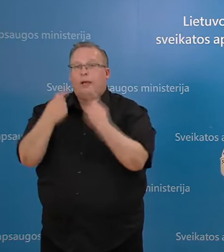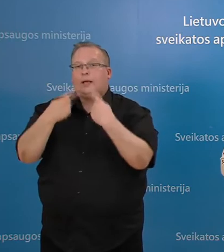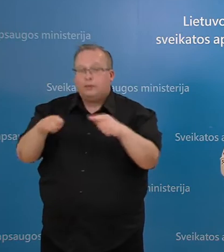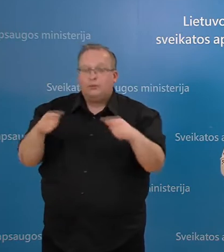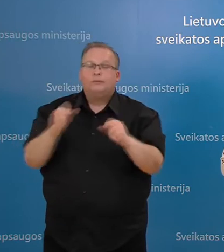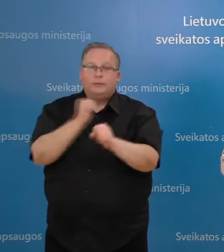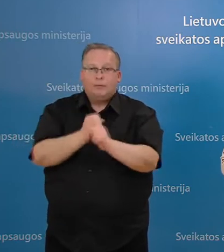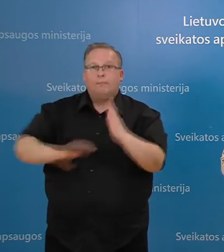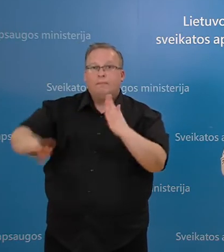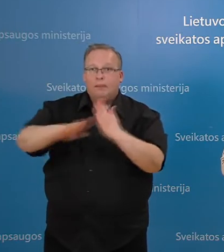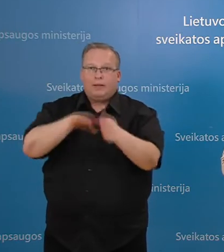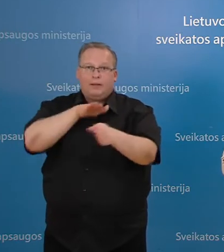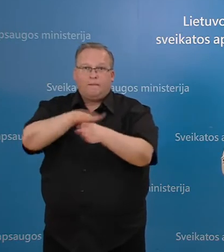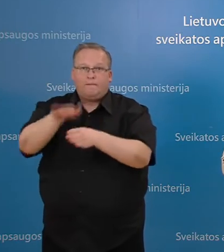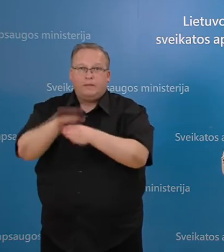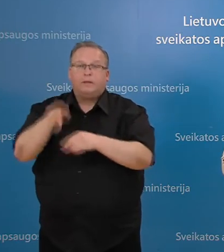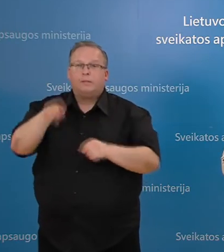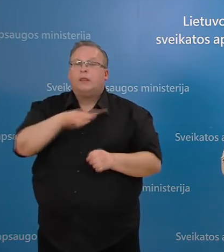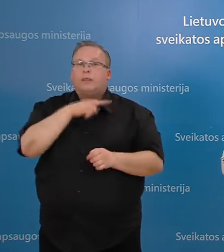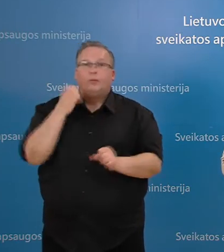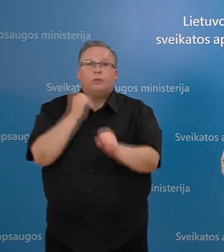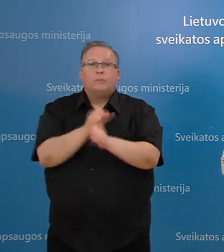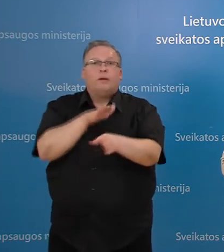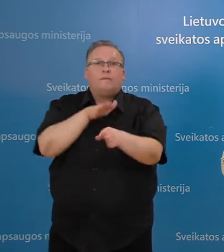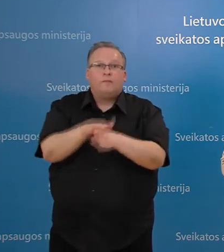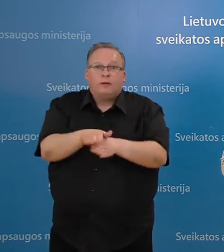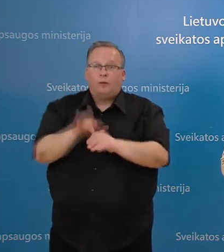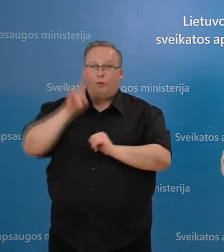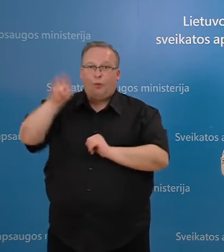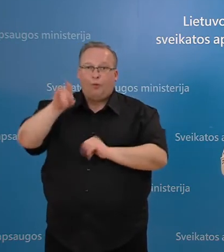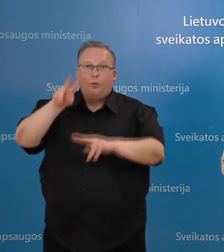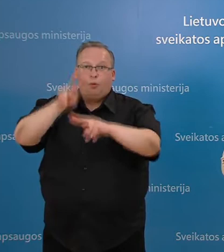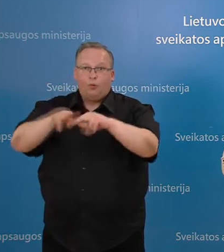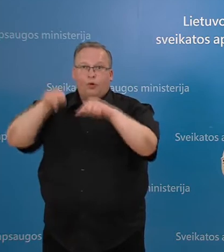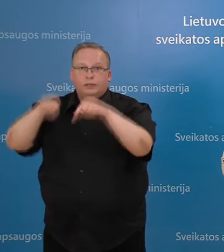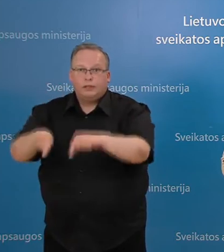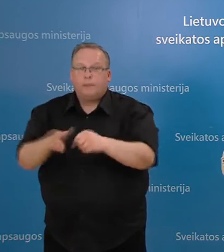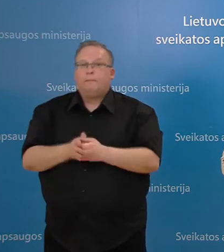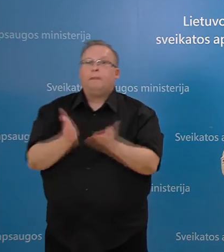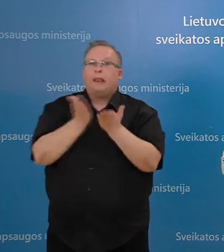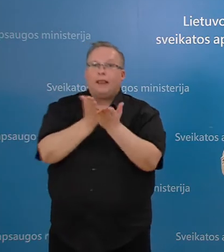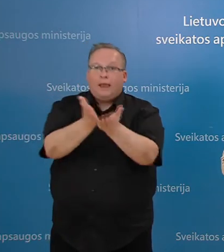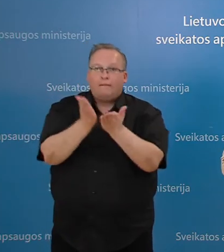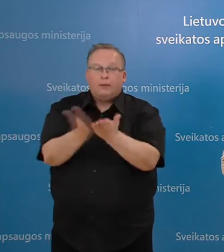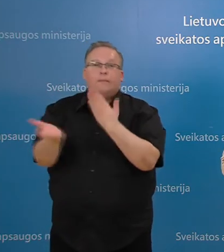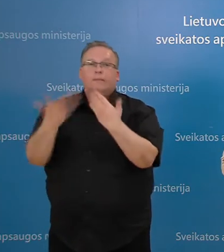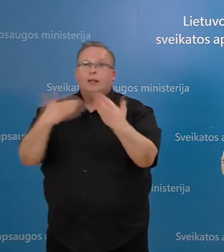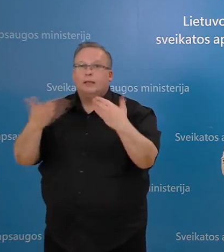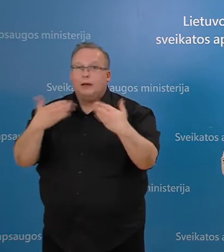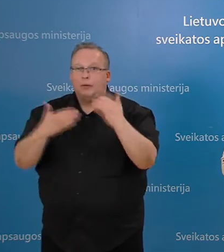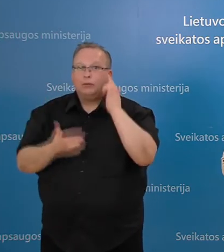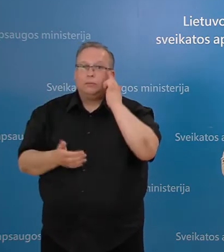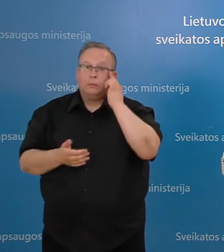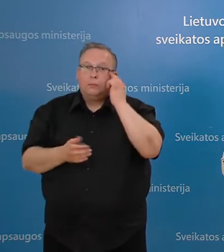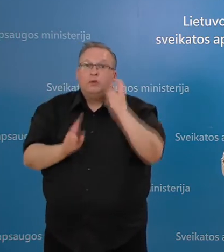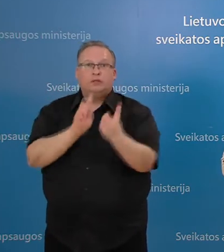atlikti, bet tie darbai daugiau jos padeda atlikti oro uostuose, jūrų uoste, bendraudami su